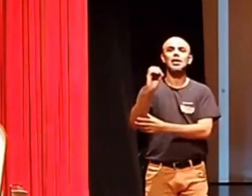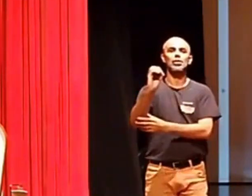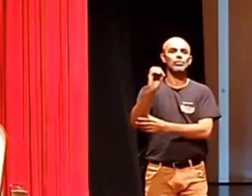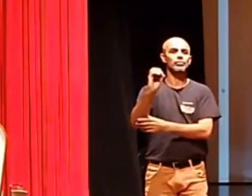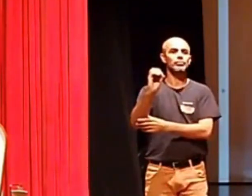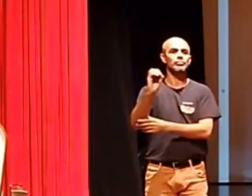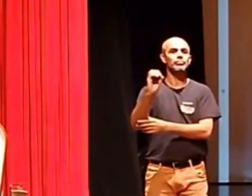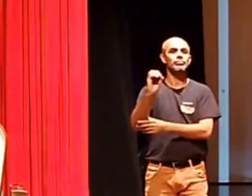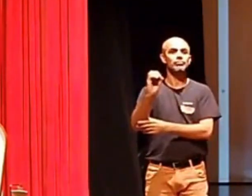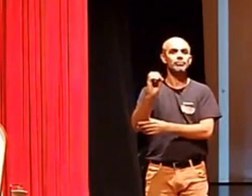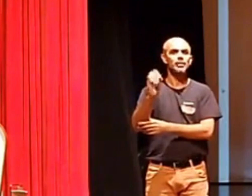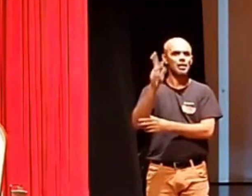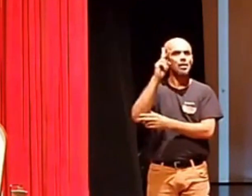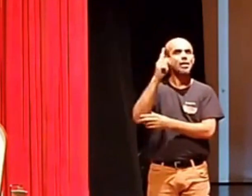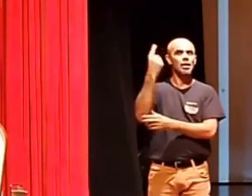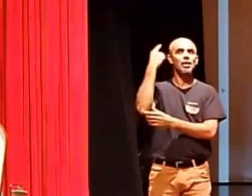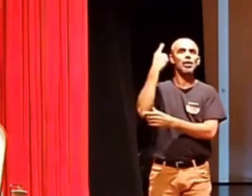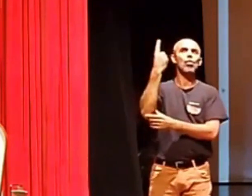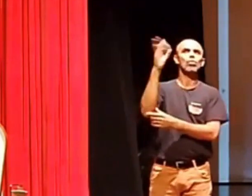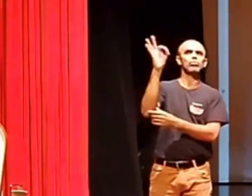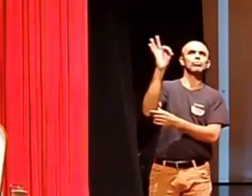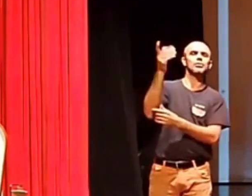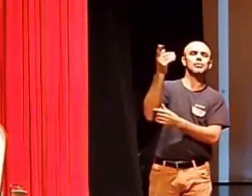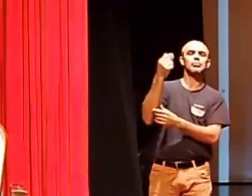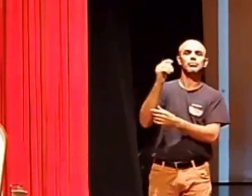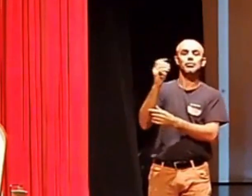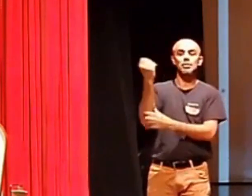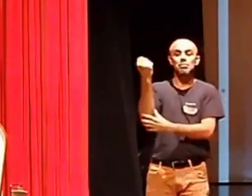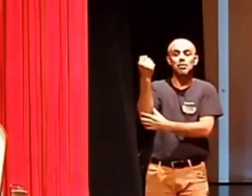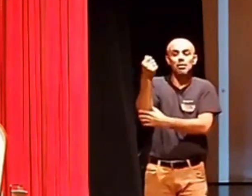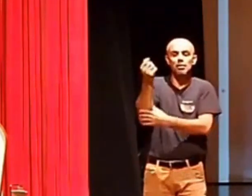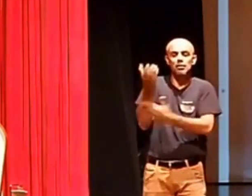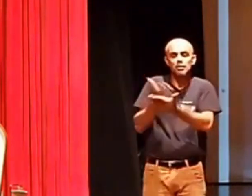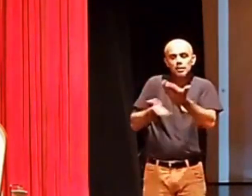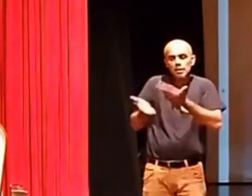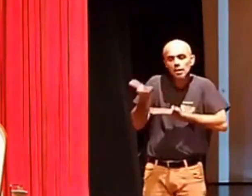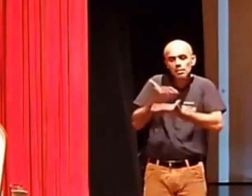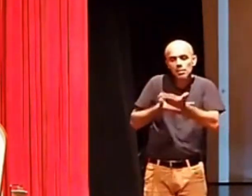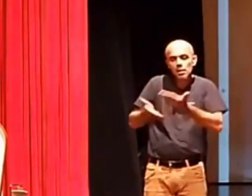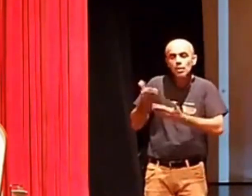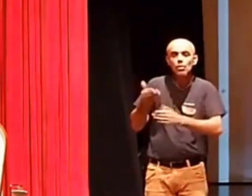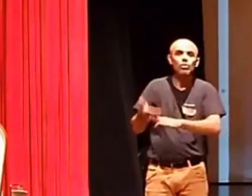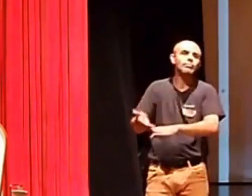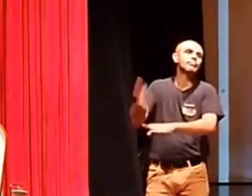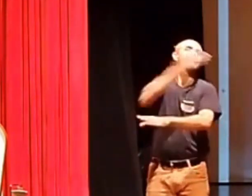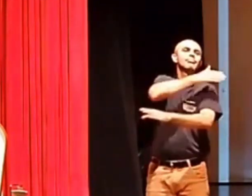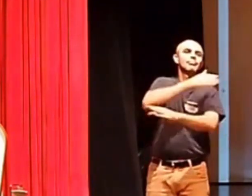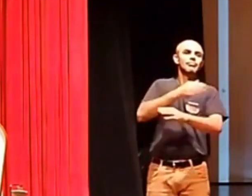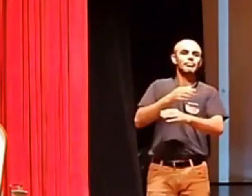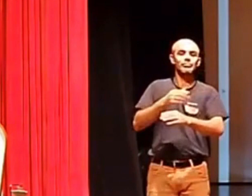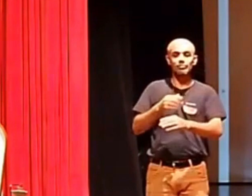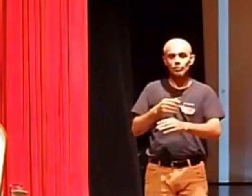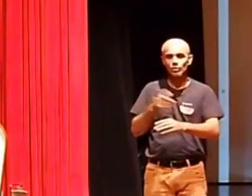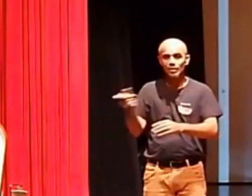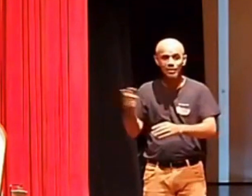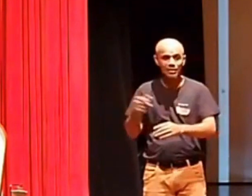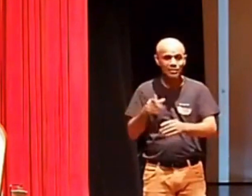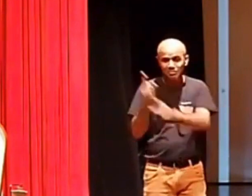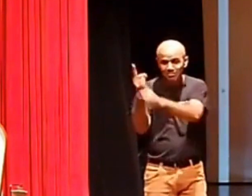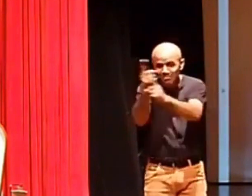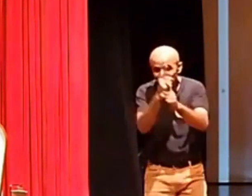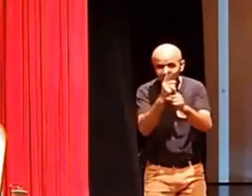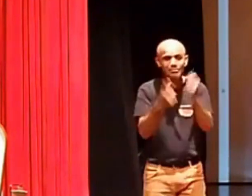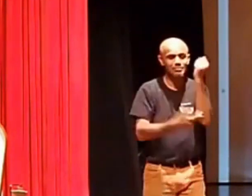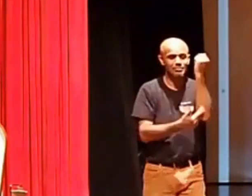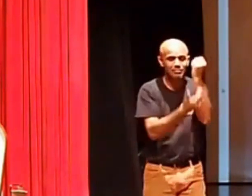daqueles 1%, mas fora isso, a gente não vai ter mais que ver crianças operadas, nem adolescentes e nem